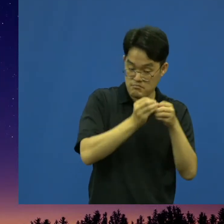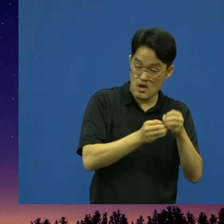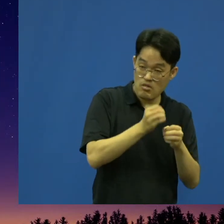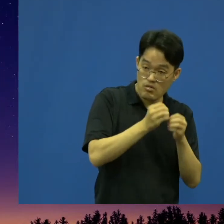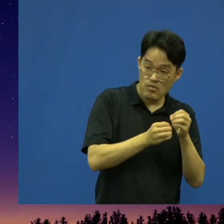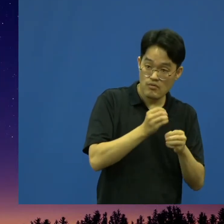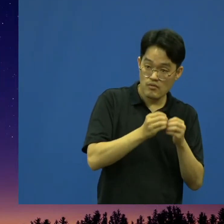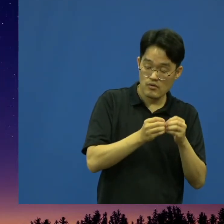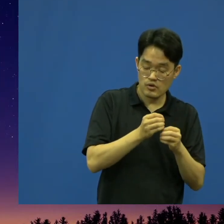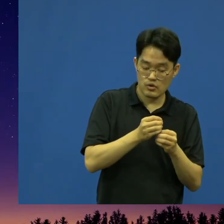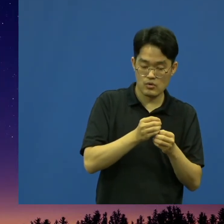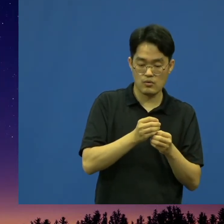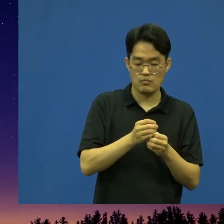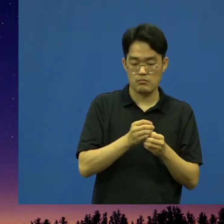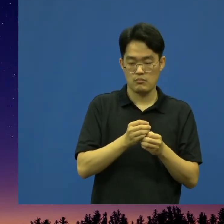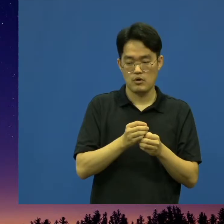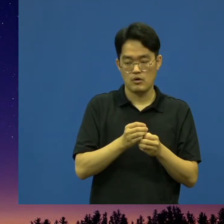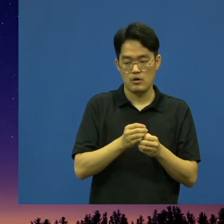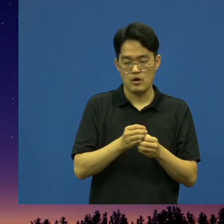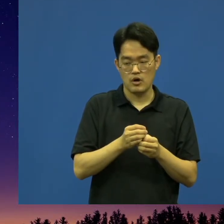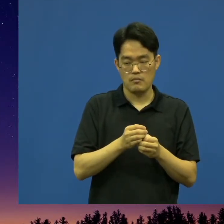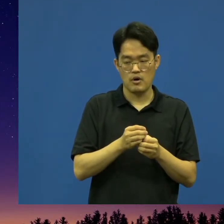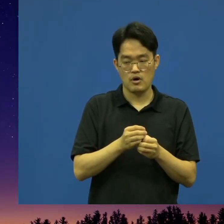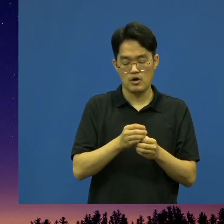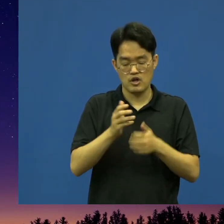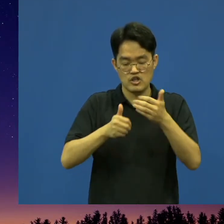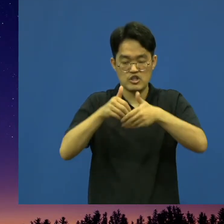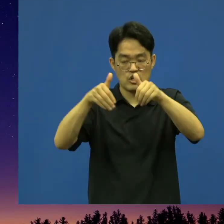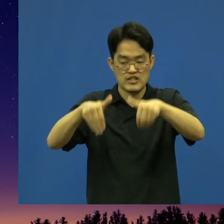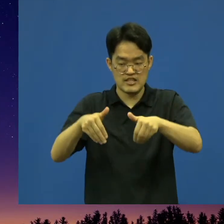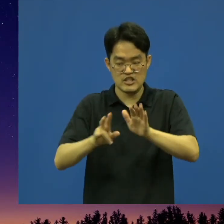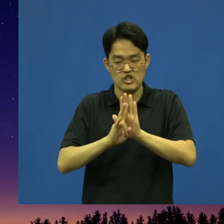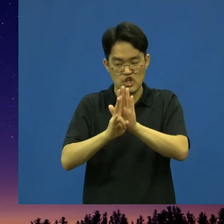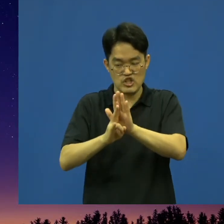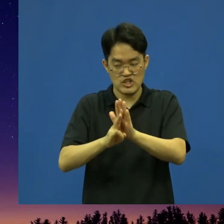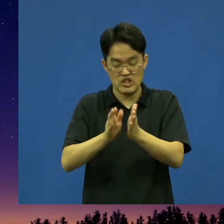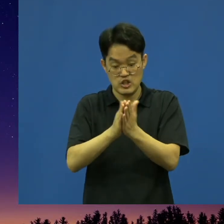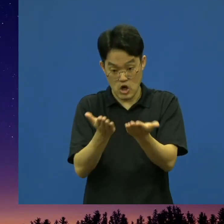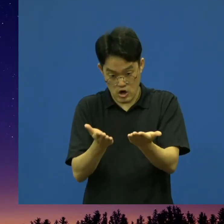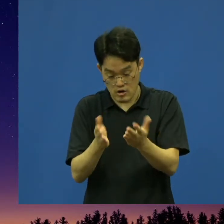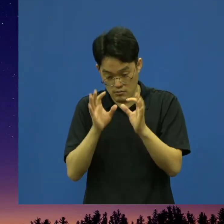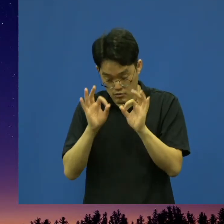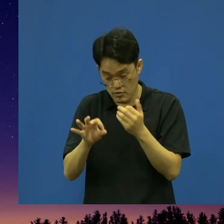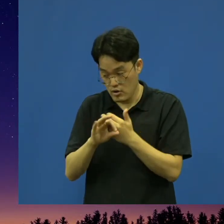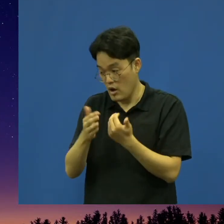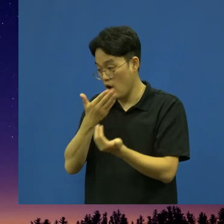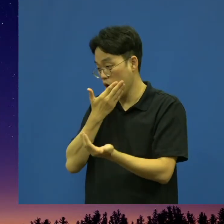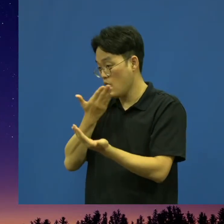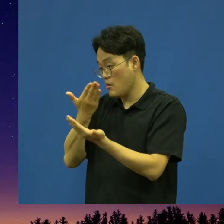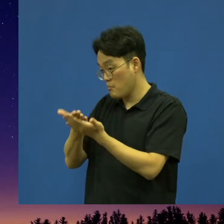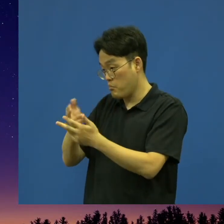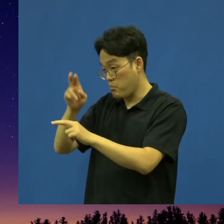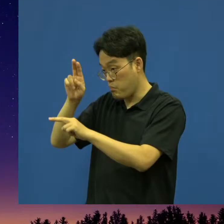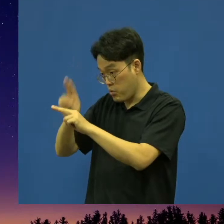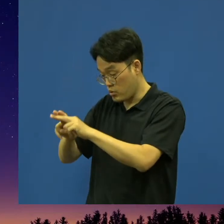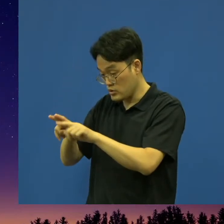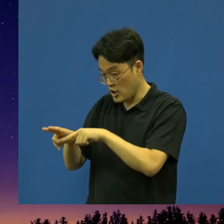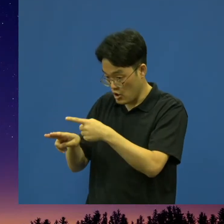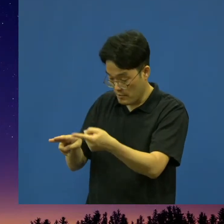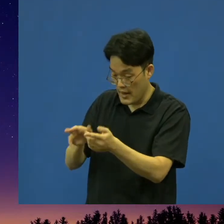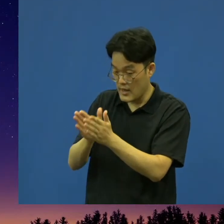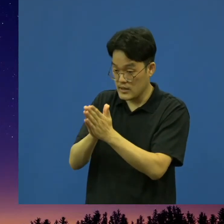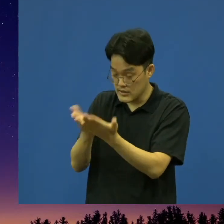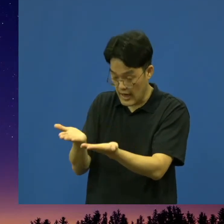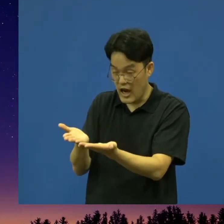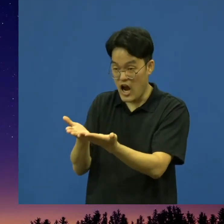많은 선지서들에도 그렇고 자주자주 주님의 보좌에 책이 펴져 있다 하는 표현이 굉장히 성경에